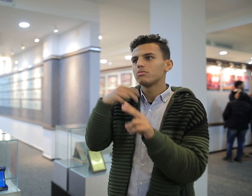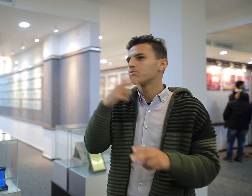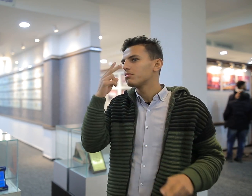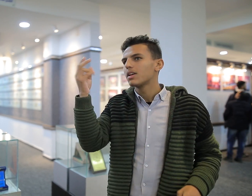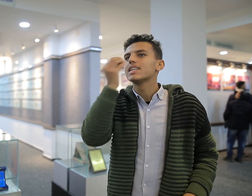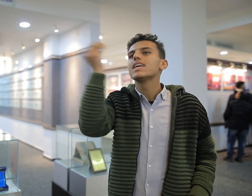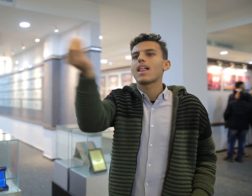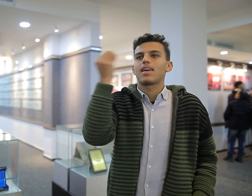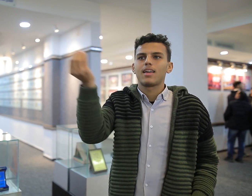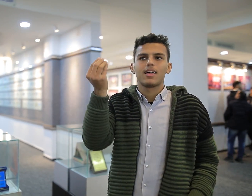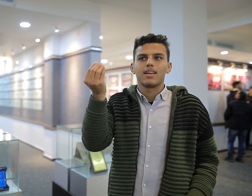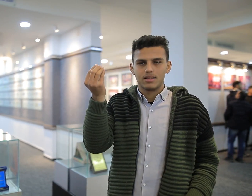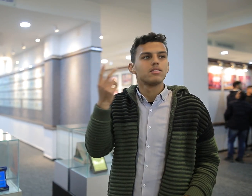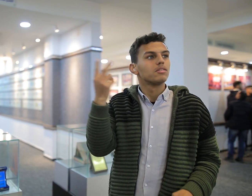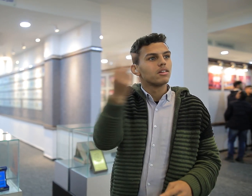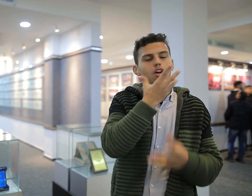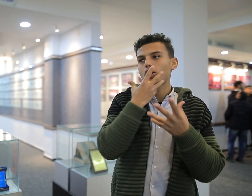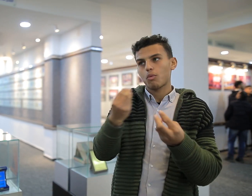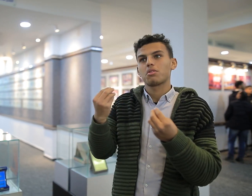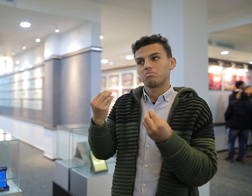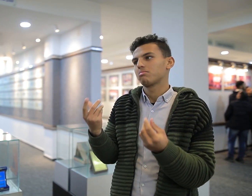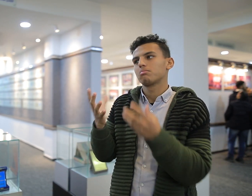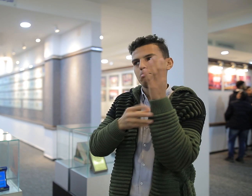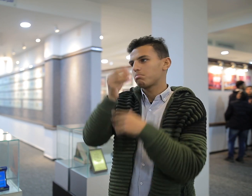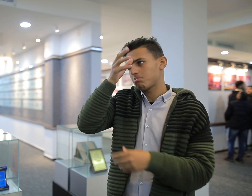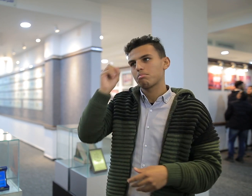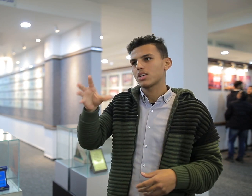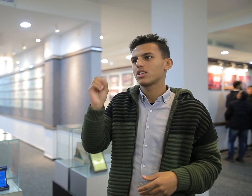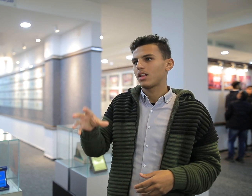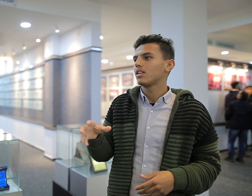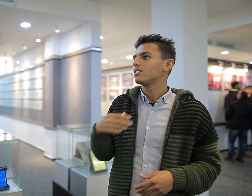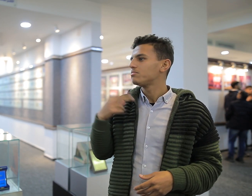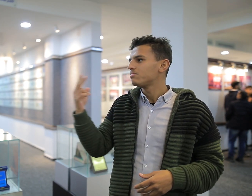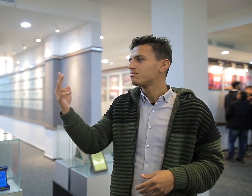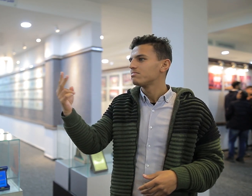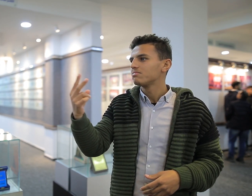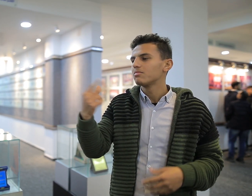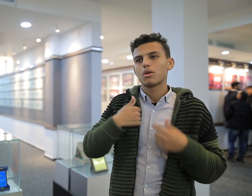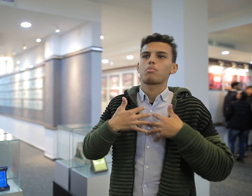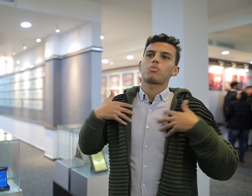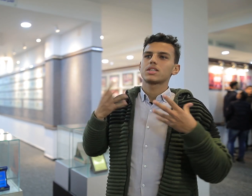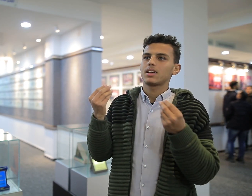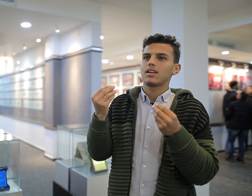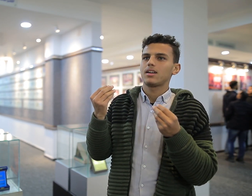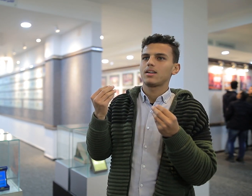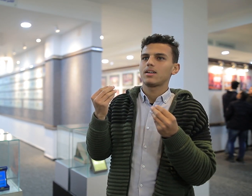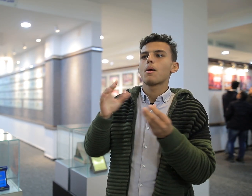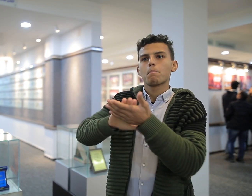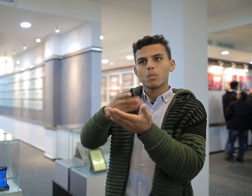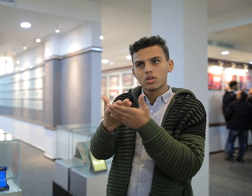سألنا عن التنظيم اللي بيتم داخل الجامعة الإسلامية، التنظيم والإدارة والأشياء الموجودة في الداخل كانت حلوة وانبسطنا